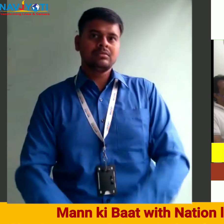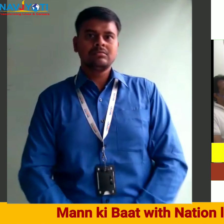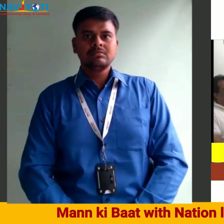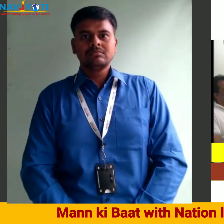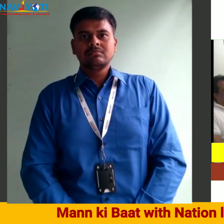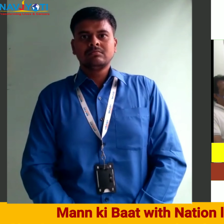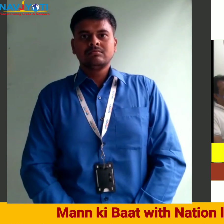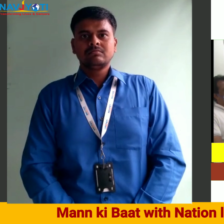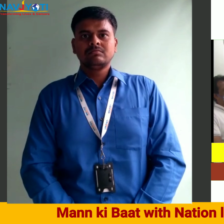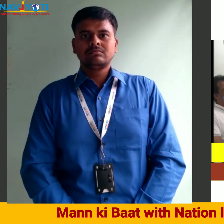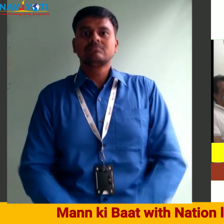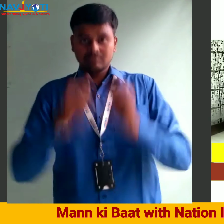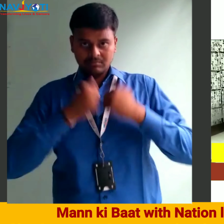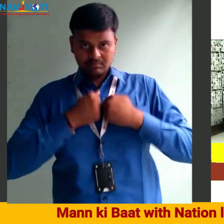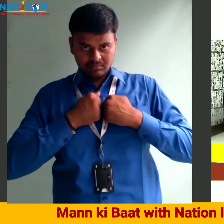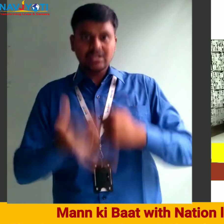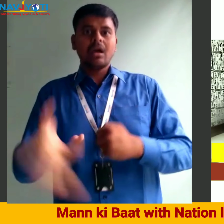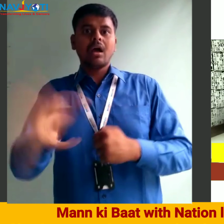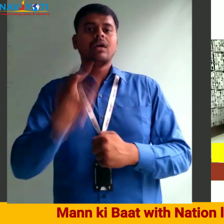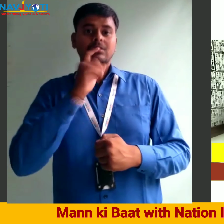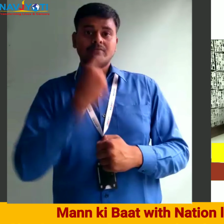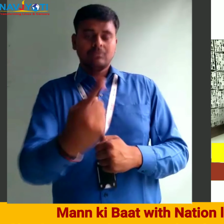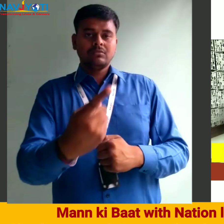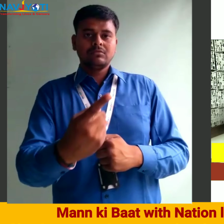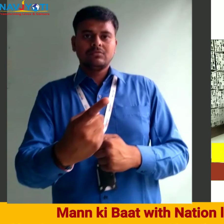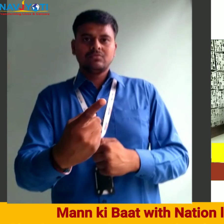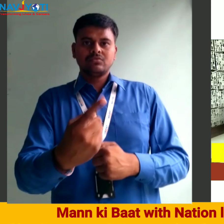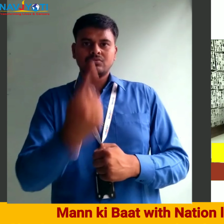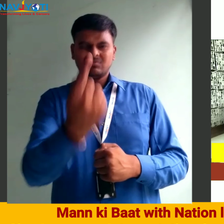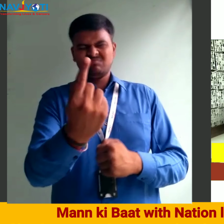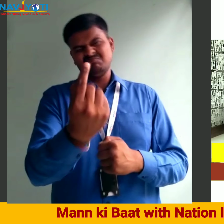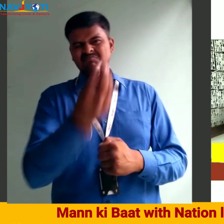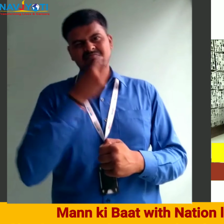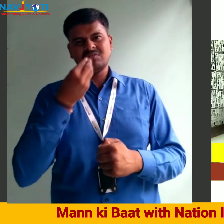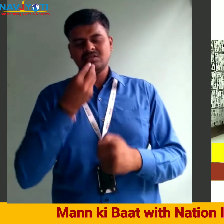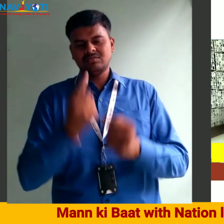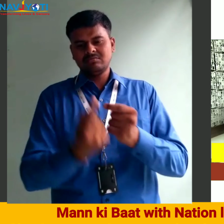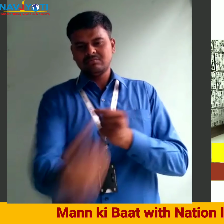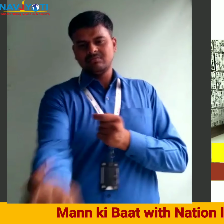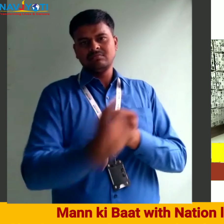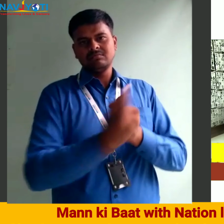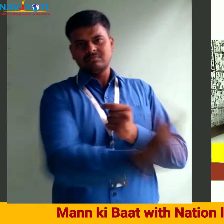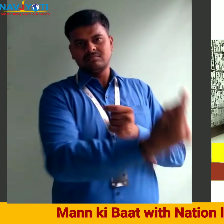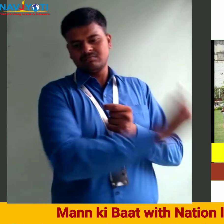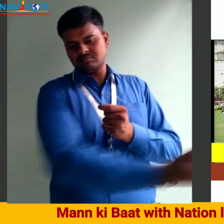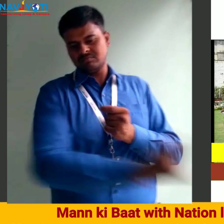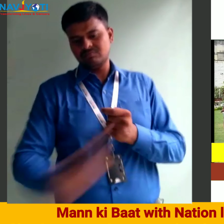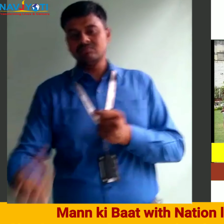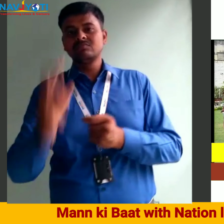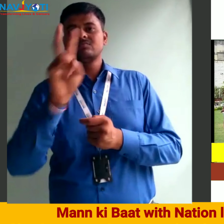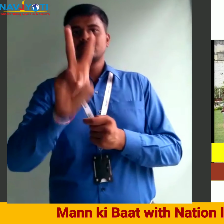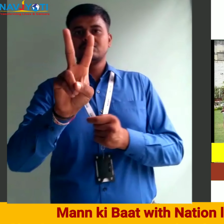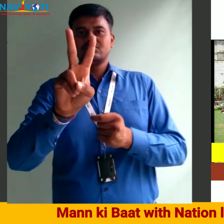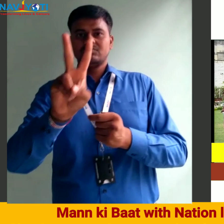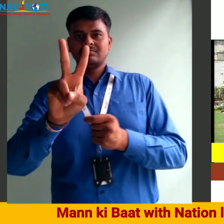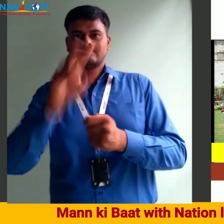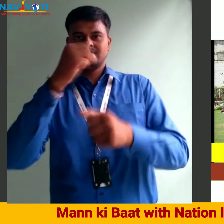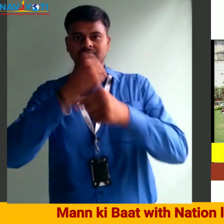बहुत आवश्यक होता है। इसलिए अति उत्साह में स्थानीय स्तर पर कहीं पर